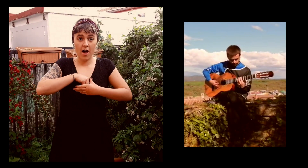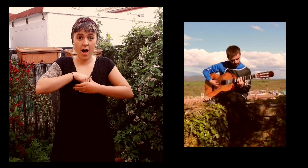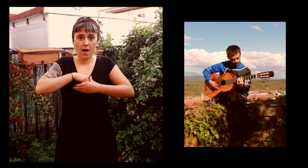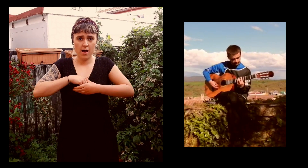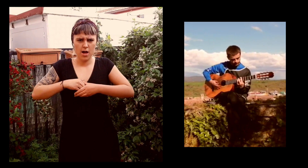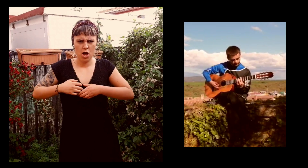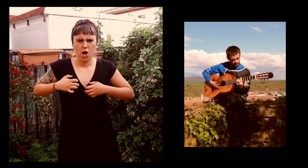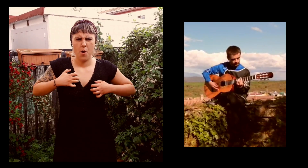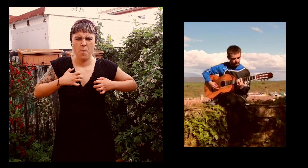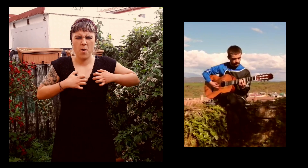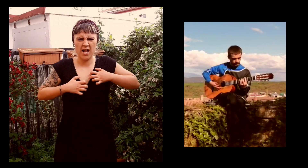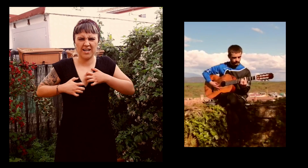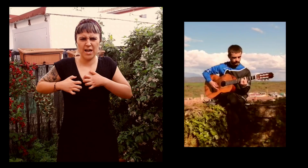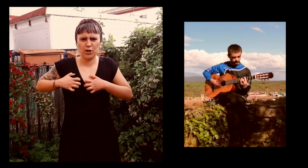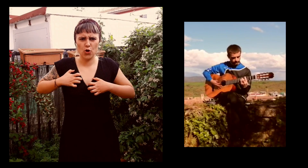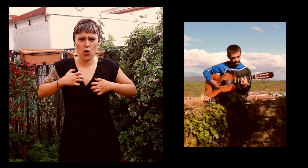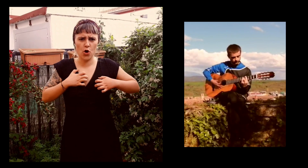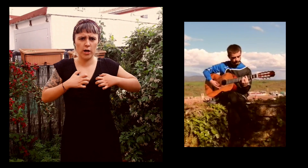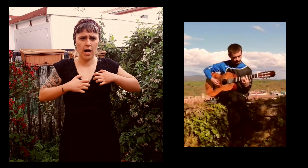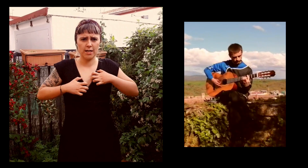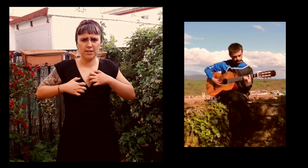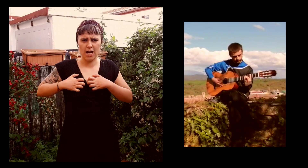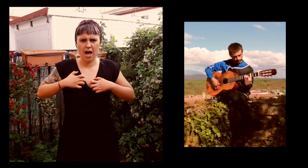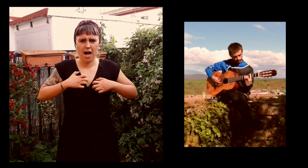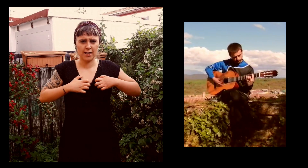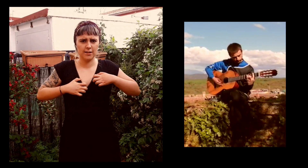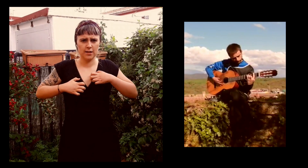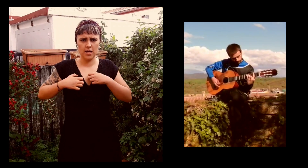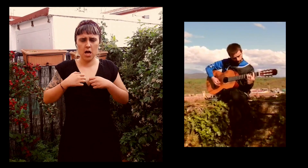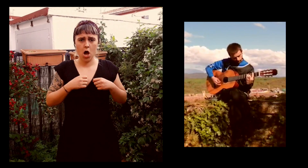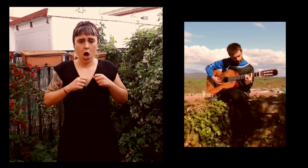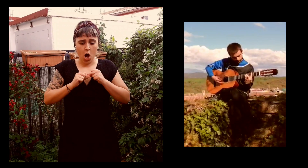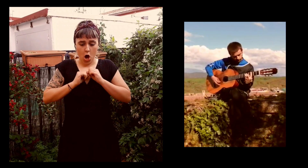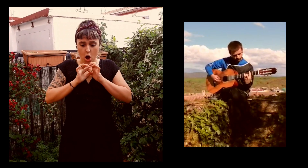Beharra da barneko ekaitzak